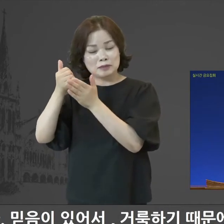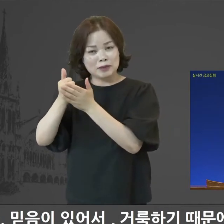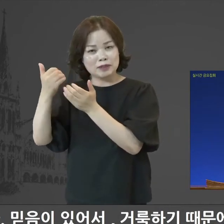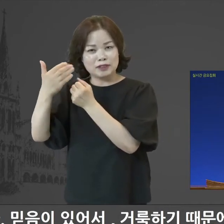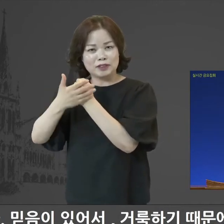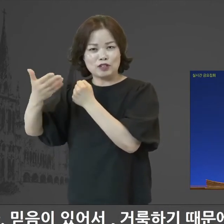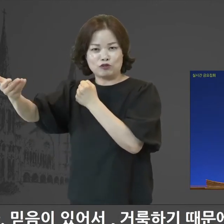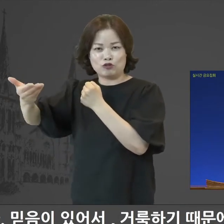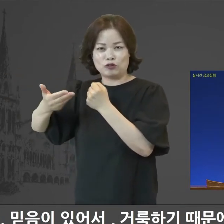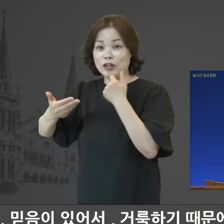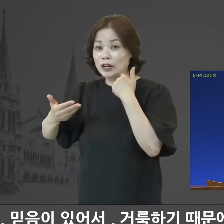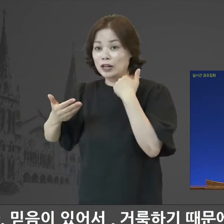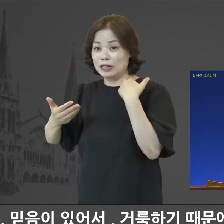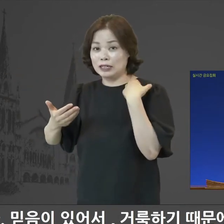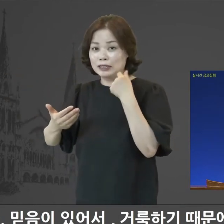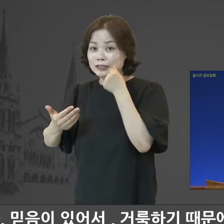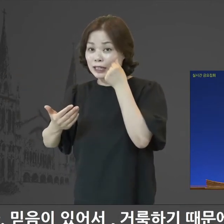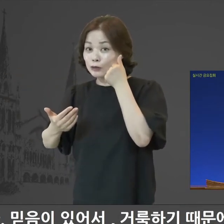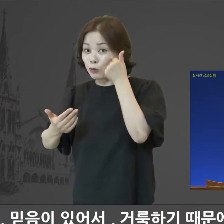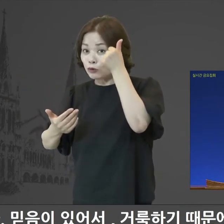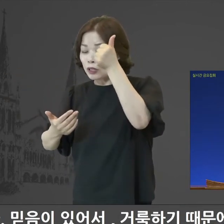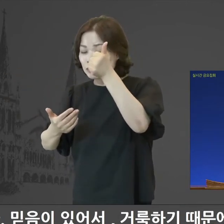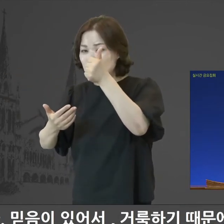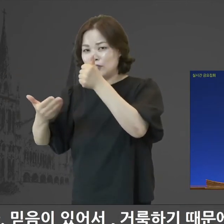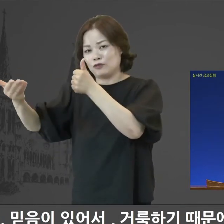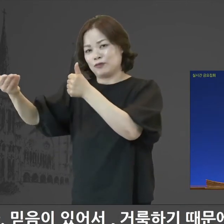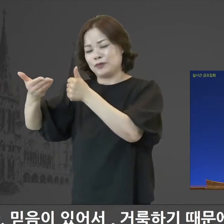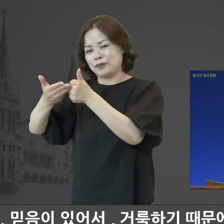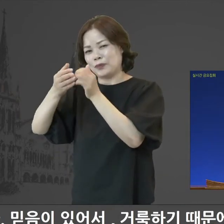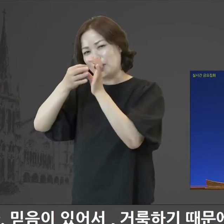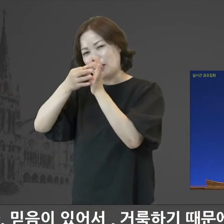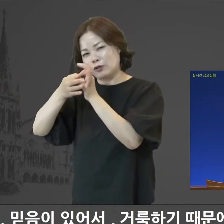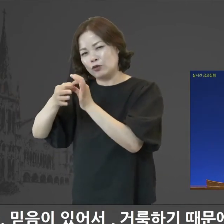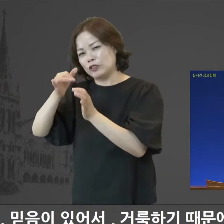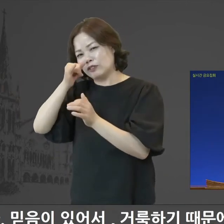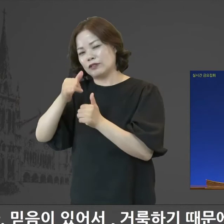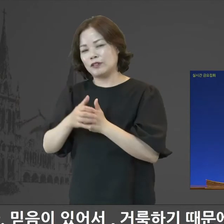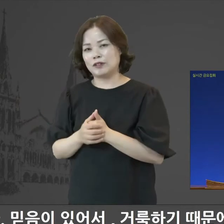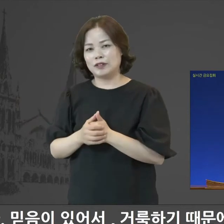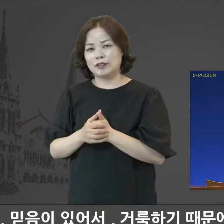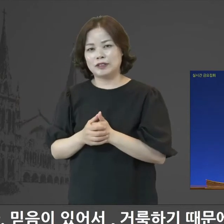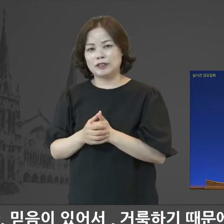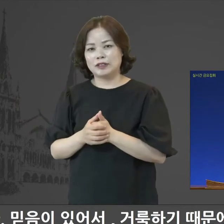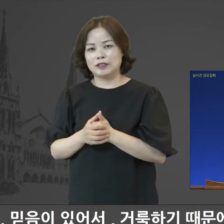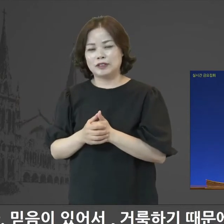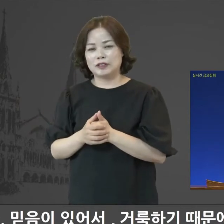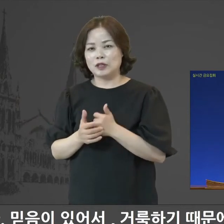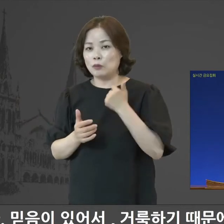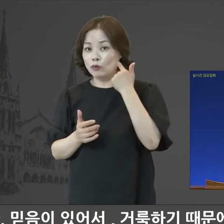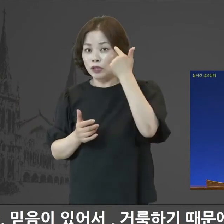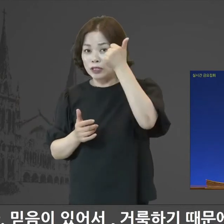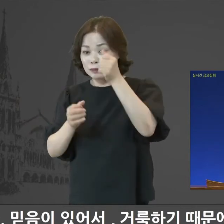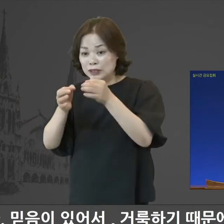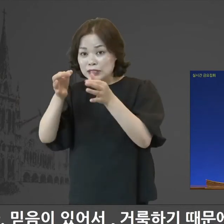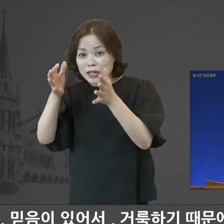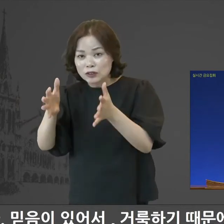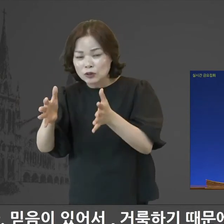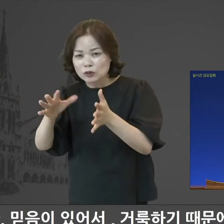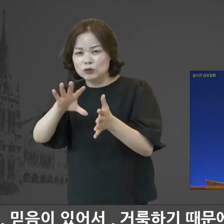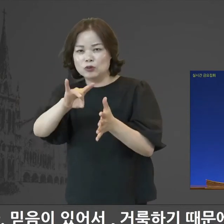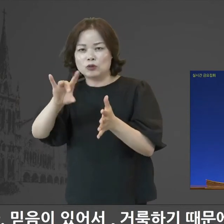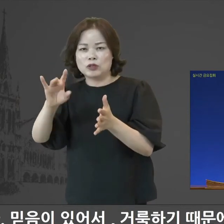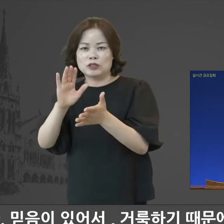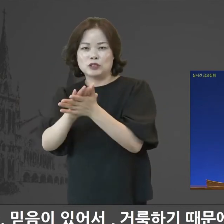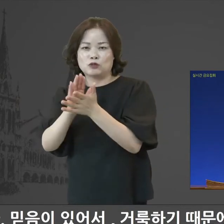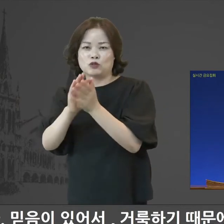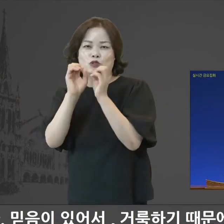은혜를 크게 주셨습니다. 그래서 그 기간이 굉장히 몇 년이 지속이 됐는데, 그때 이제 그 기간 동안에 종종 했던 일이